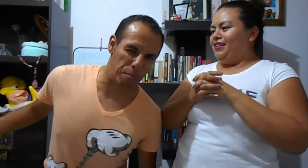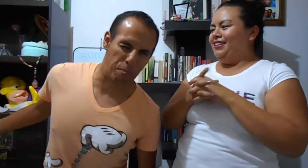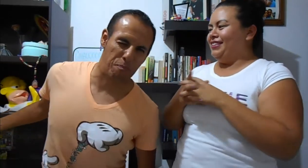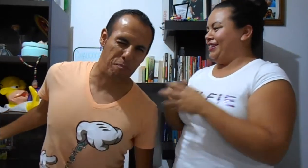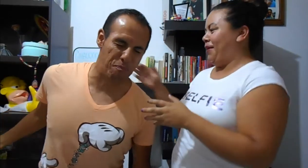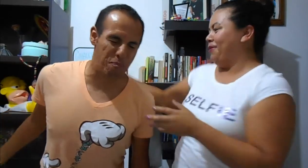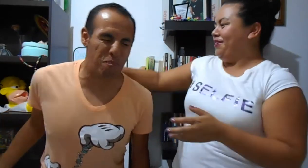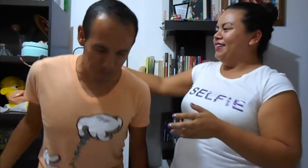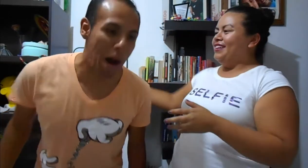Se trabó.